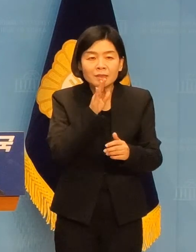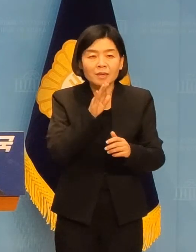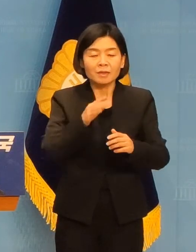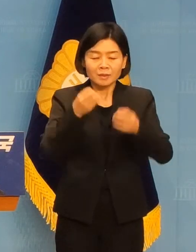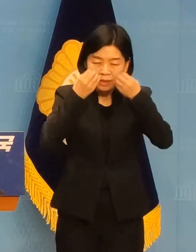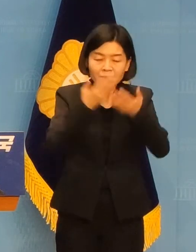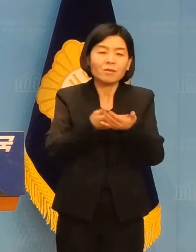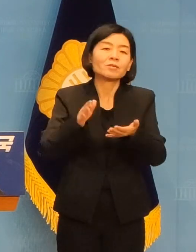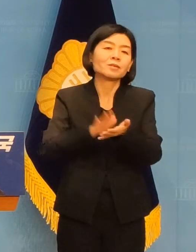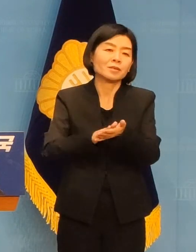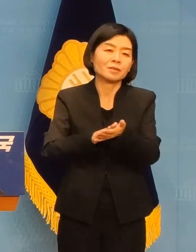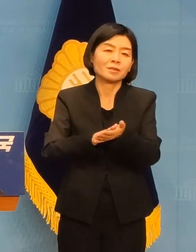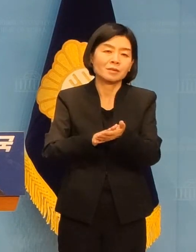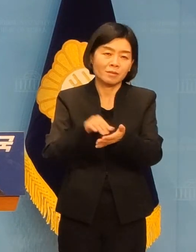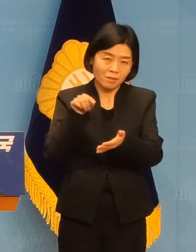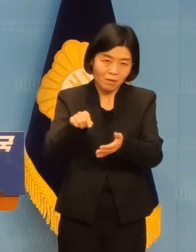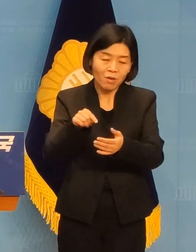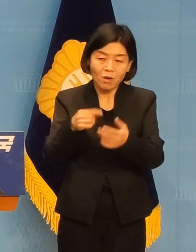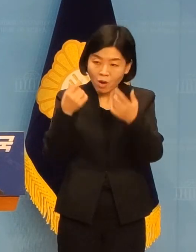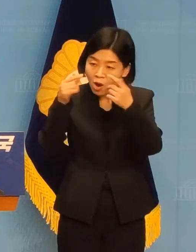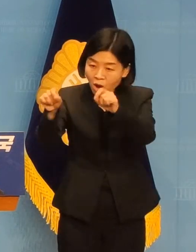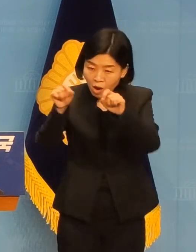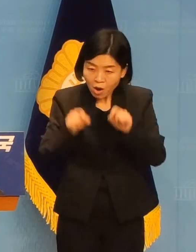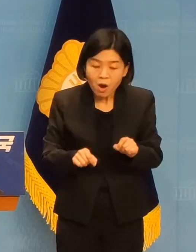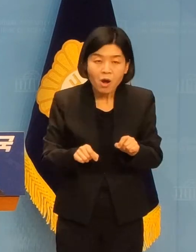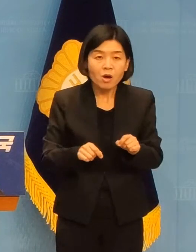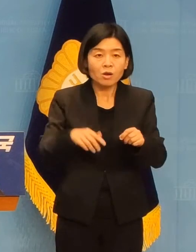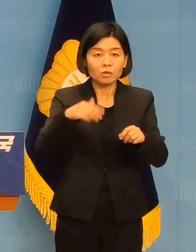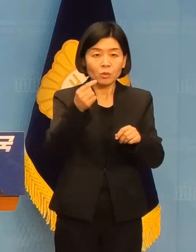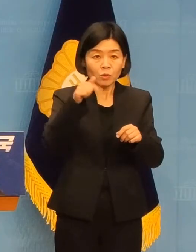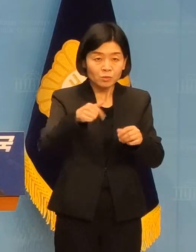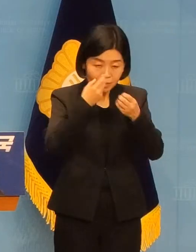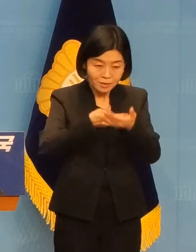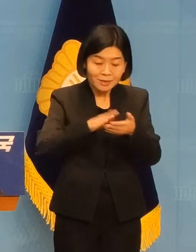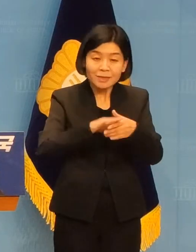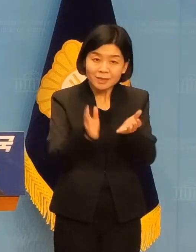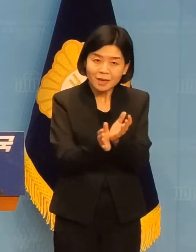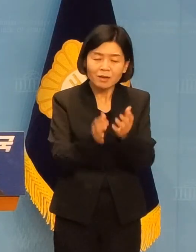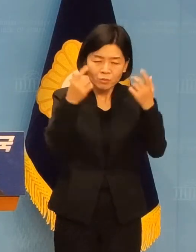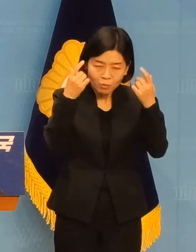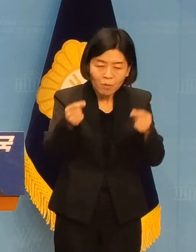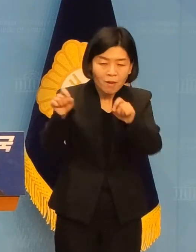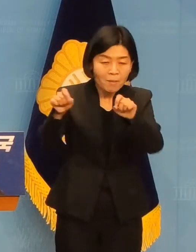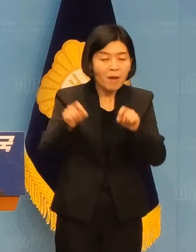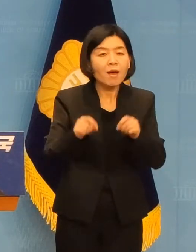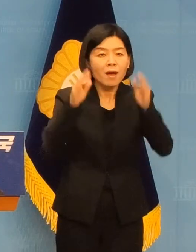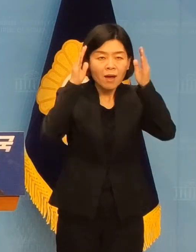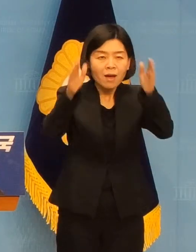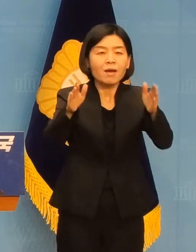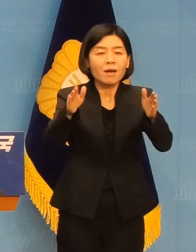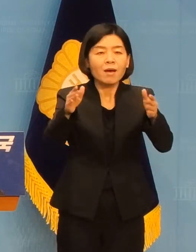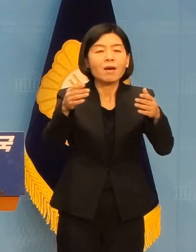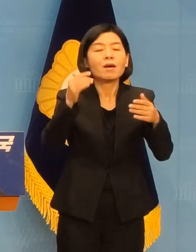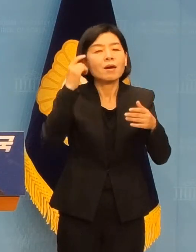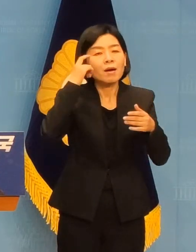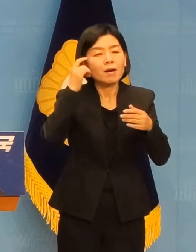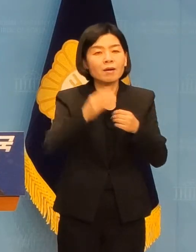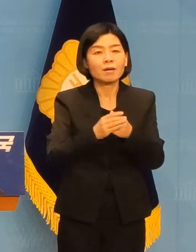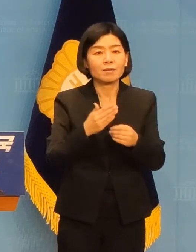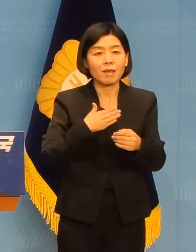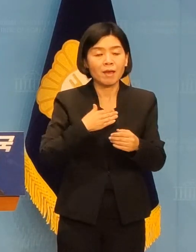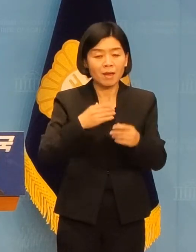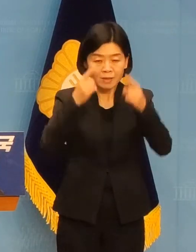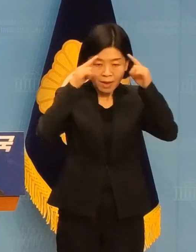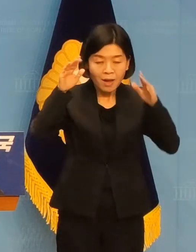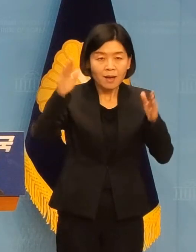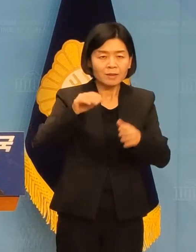혁명입니다. 조국 혁신당에 나아갈 방향이 이런 것 아닐까요? 저는 학생 운동